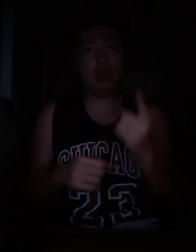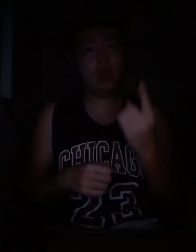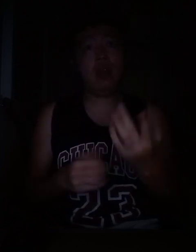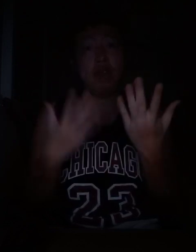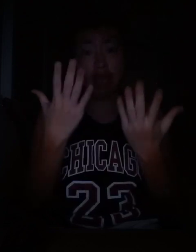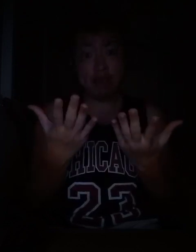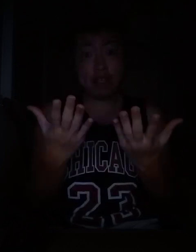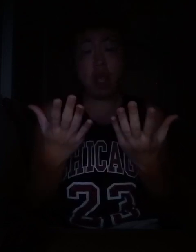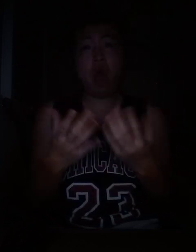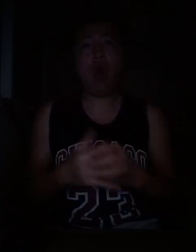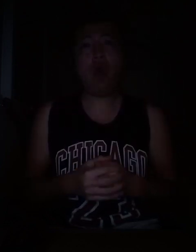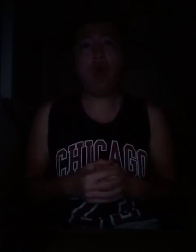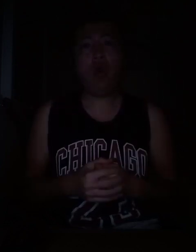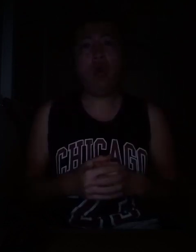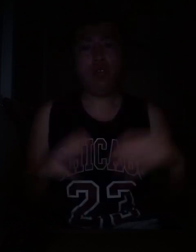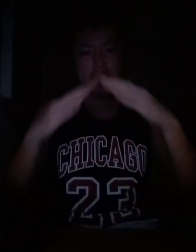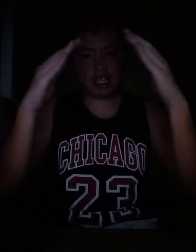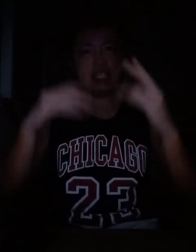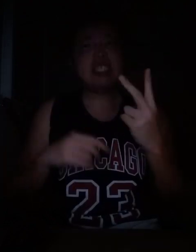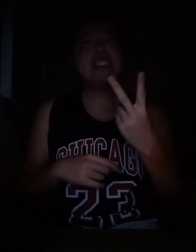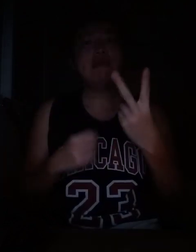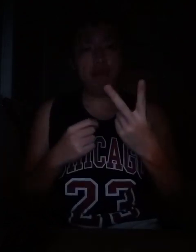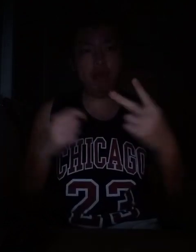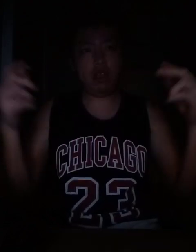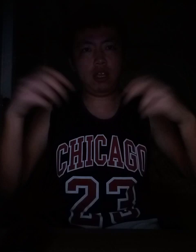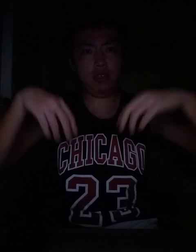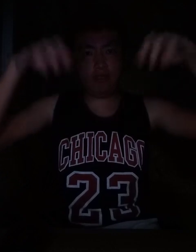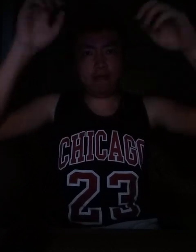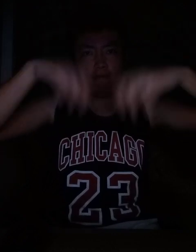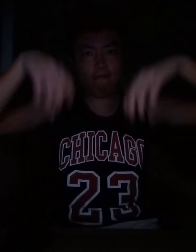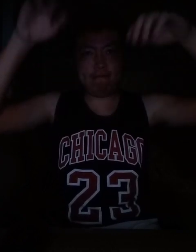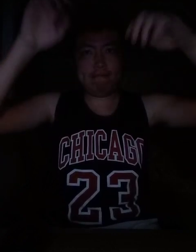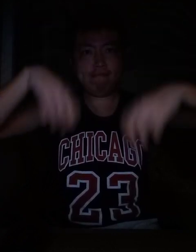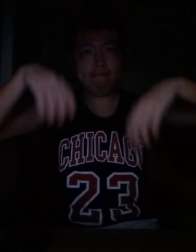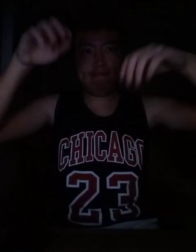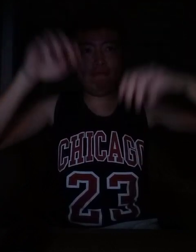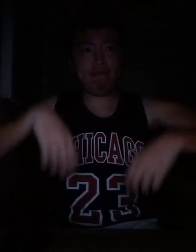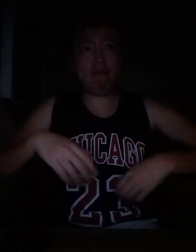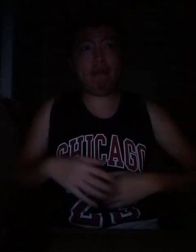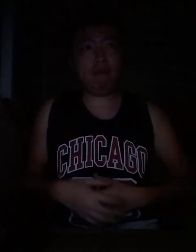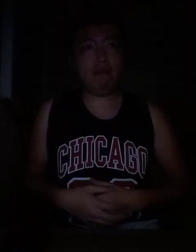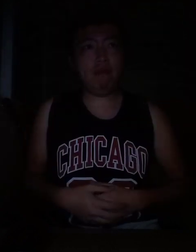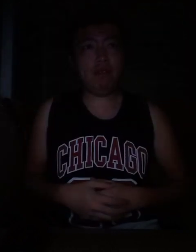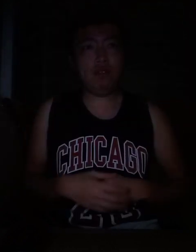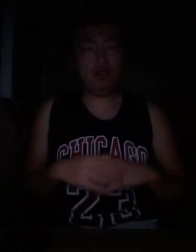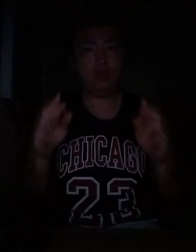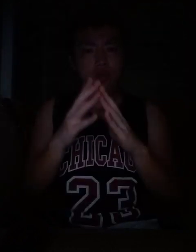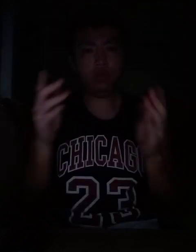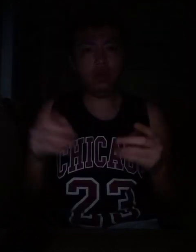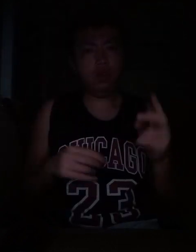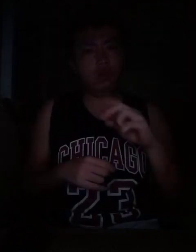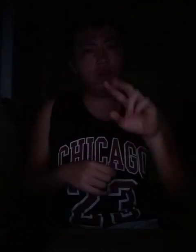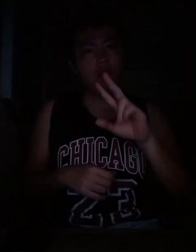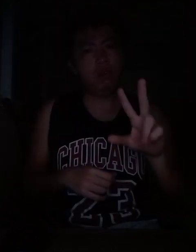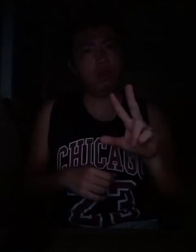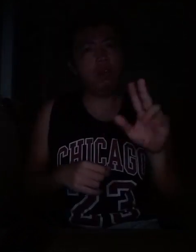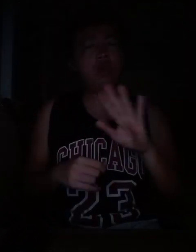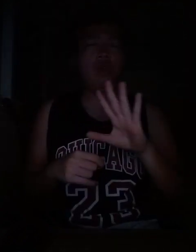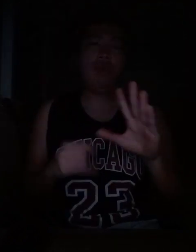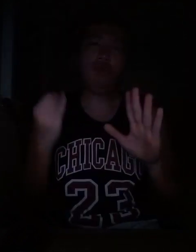50에서 100mm, 산지에는 200mm 이상 비가 내리겠습니다. 또 곳에 따라 시간당 30에서